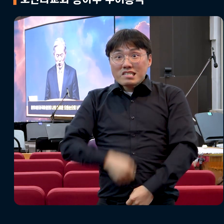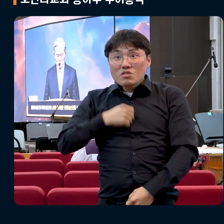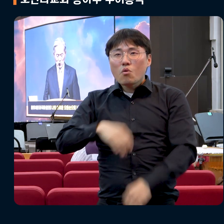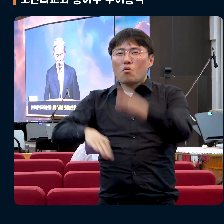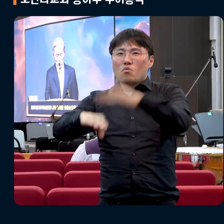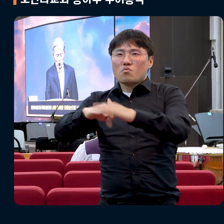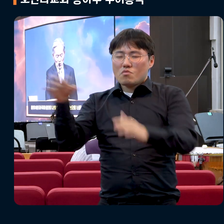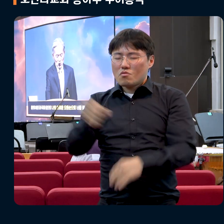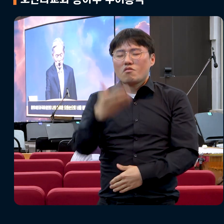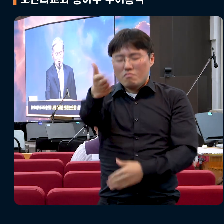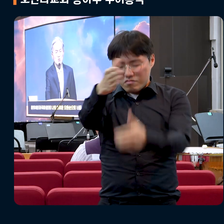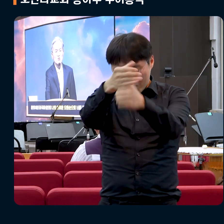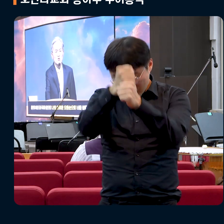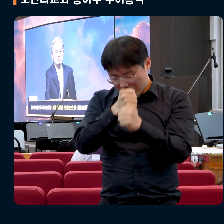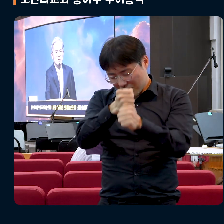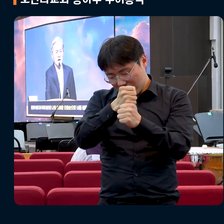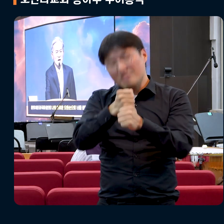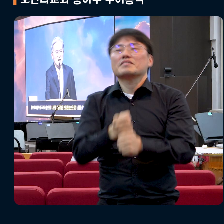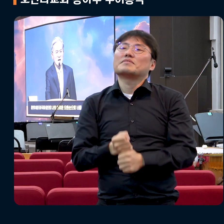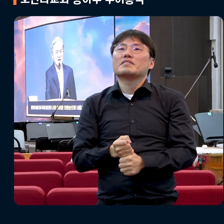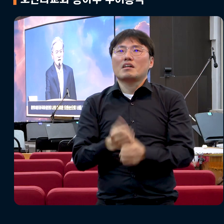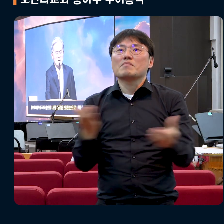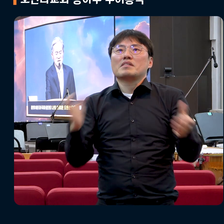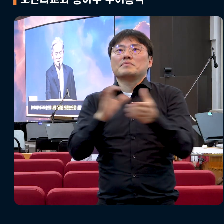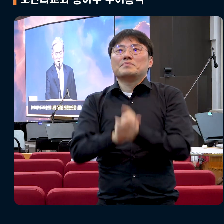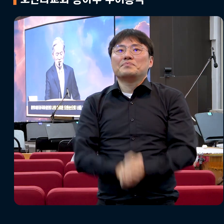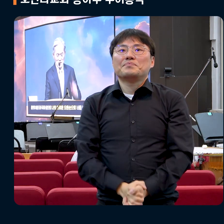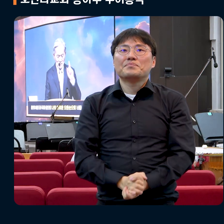의로운 오른손으로 너를 붙들리라.